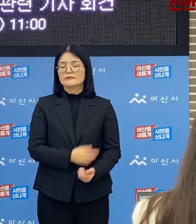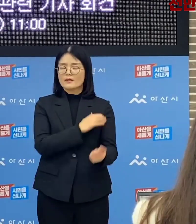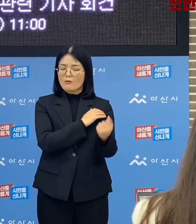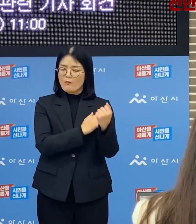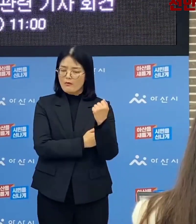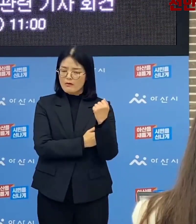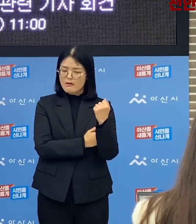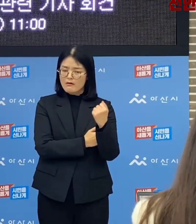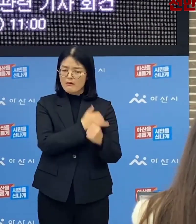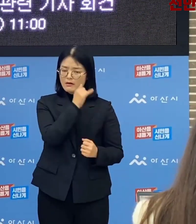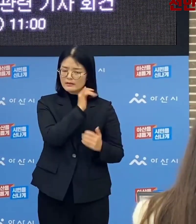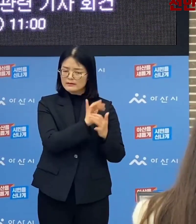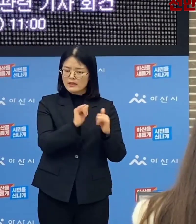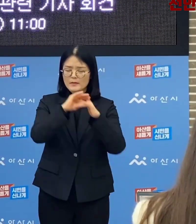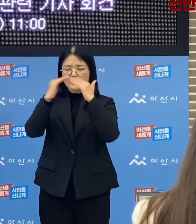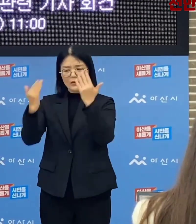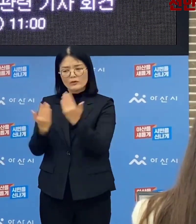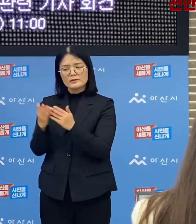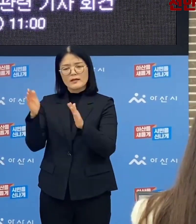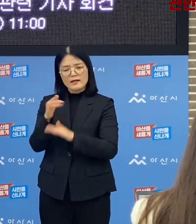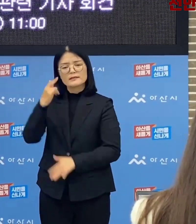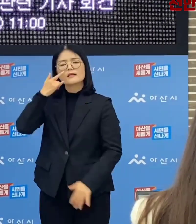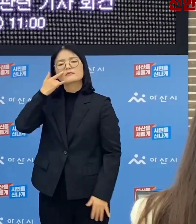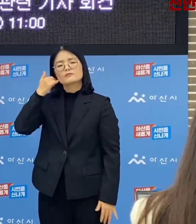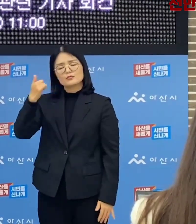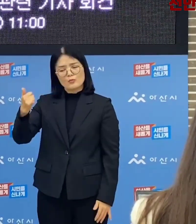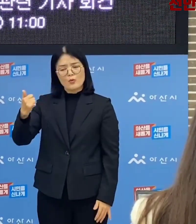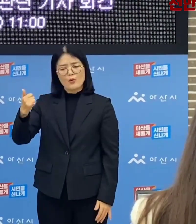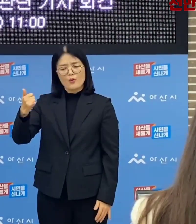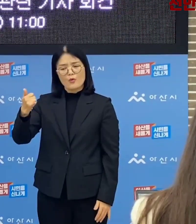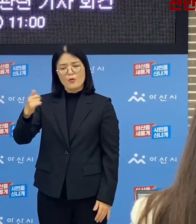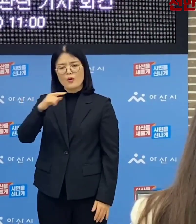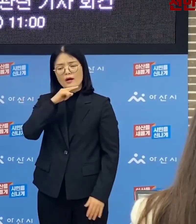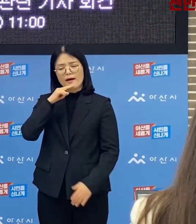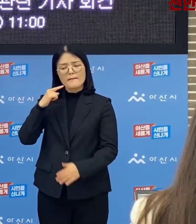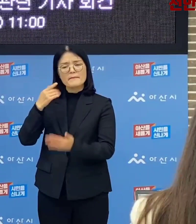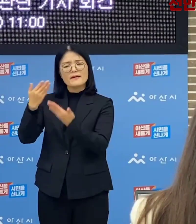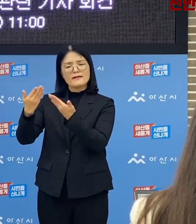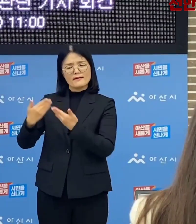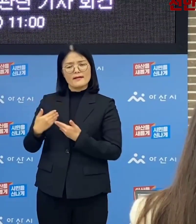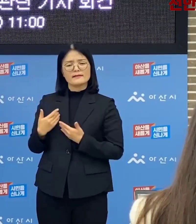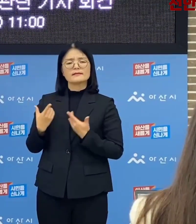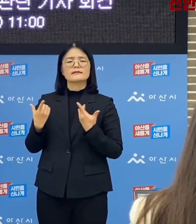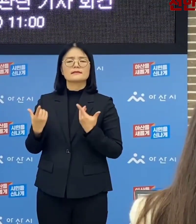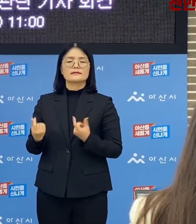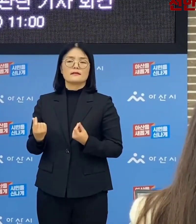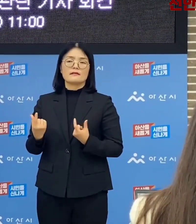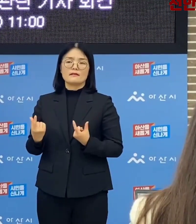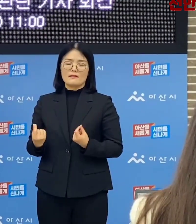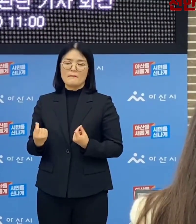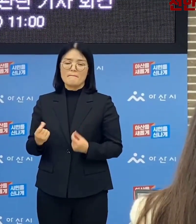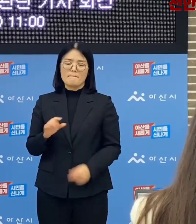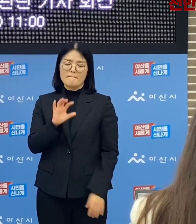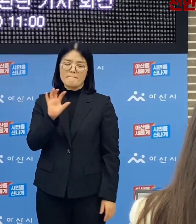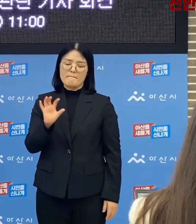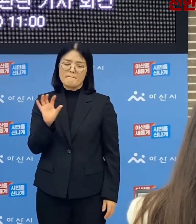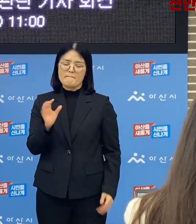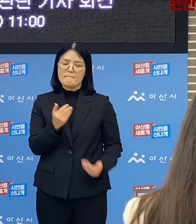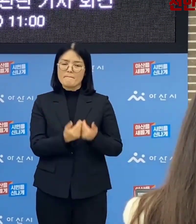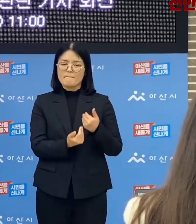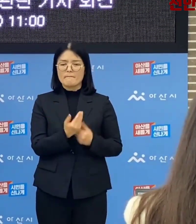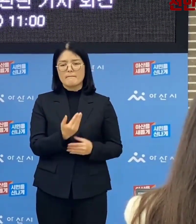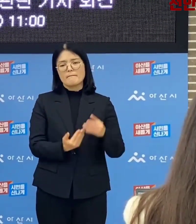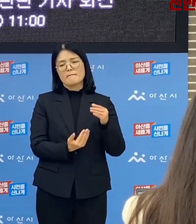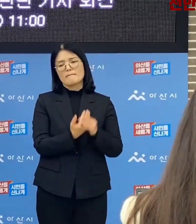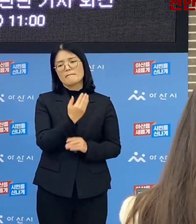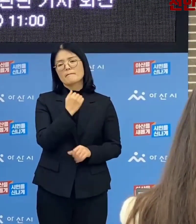기득권자들이 전체 학생과 학부모가 피해를 보는 것처럼 반목과 갈등을 부추기고